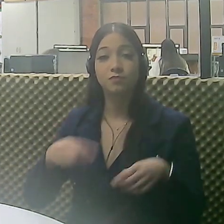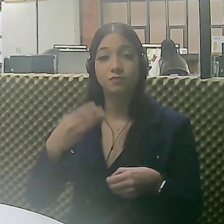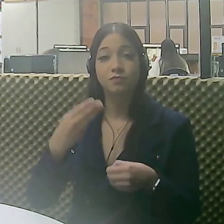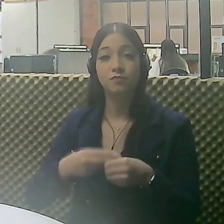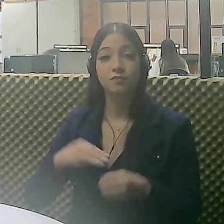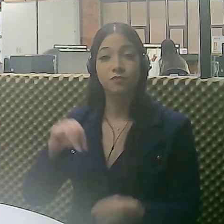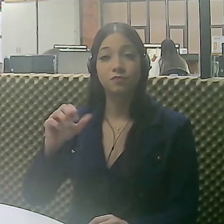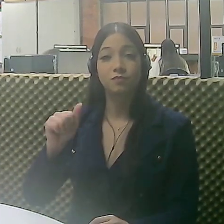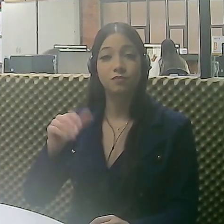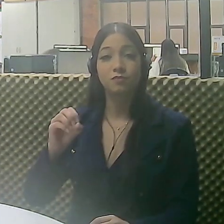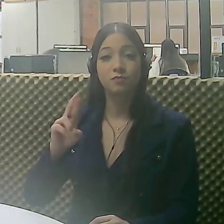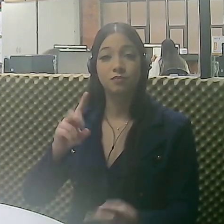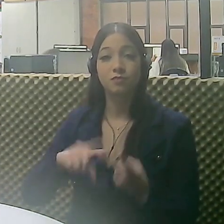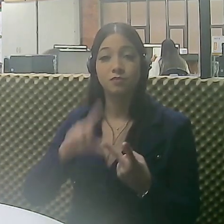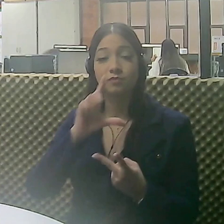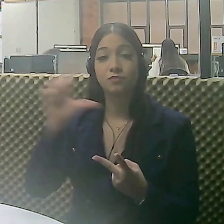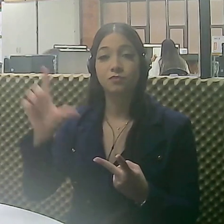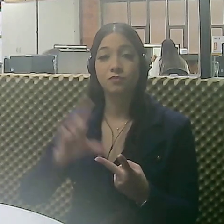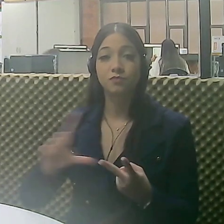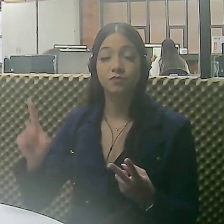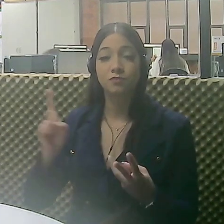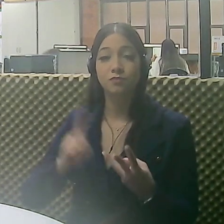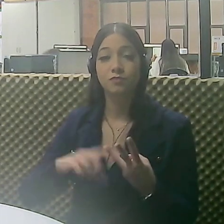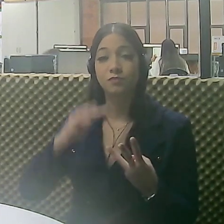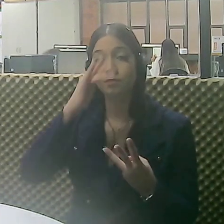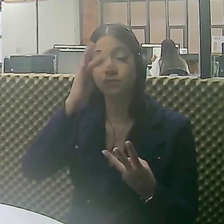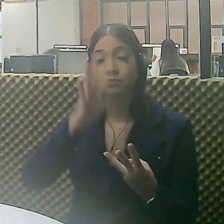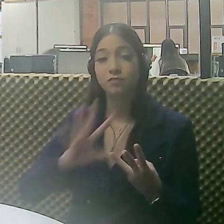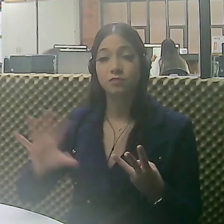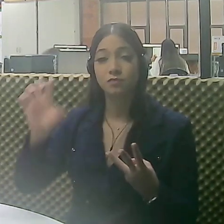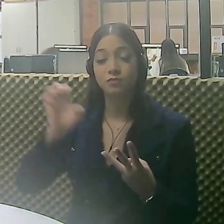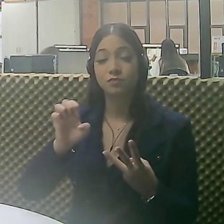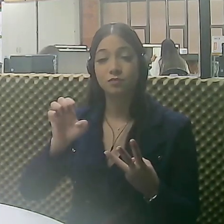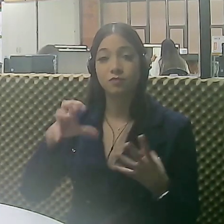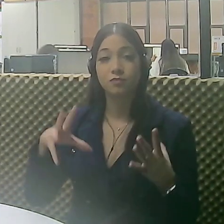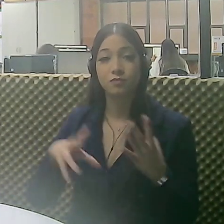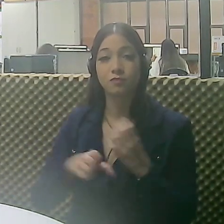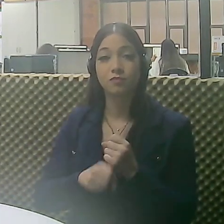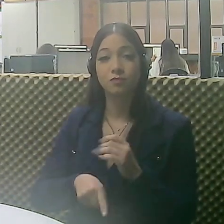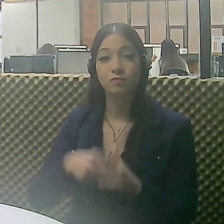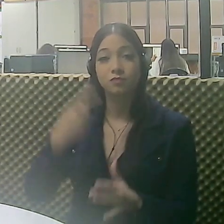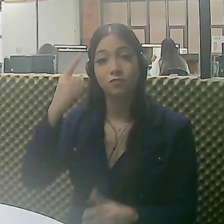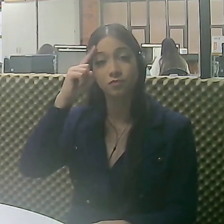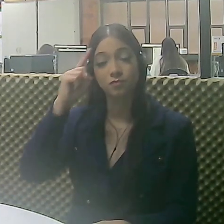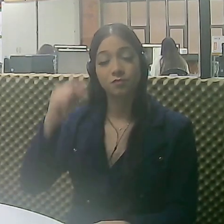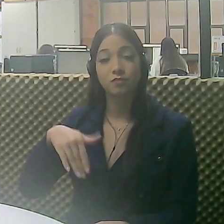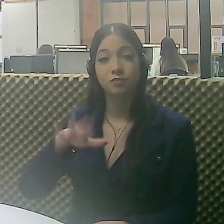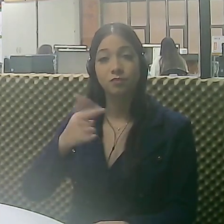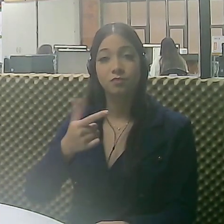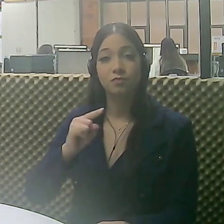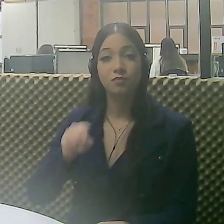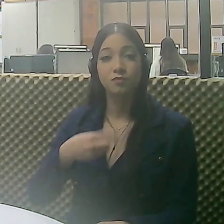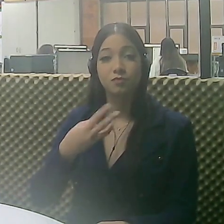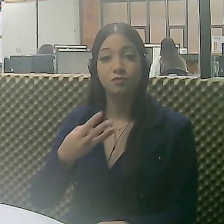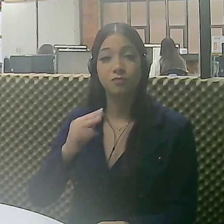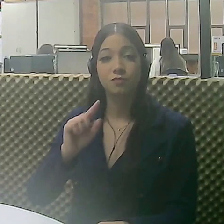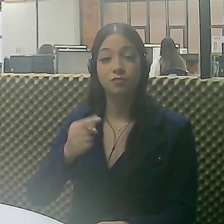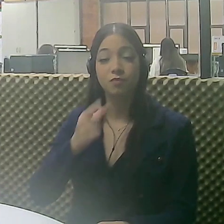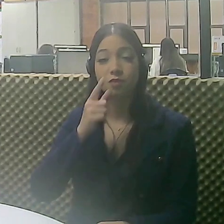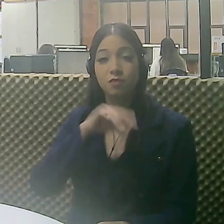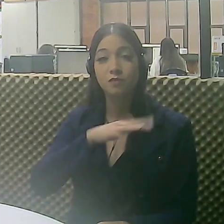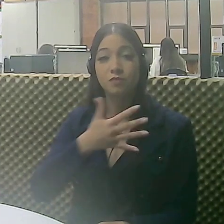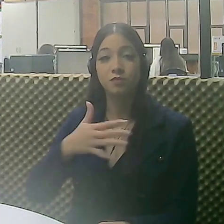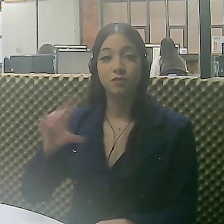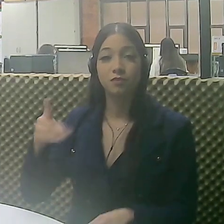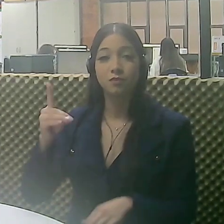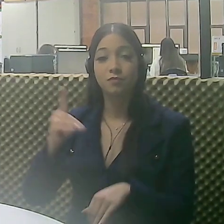bairros Mansur, Luizote de Freitas e Jardim Europa. Somente no primeiro dia, mais de 2,3 mil criadouros e focos